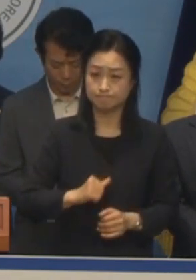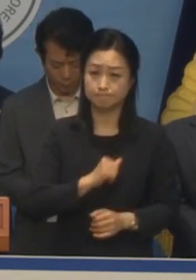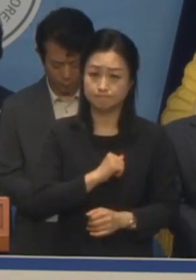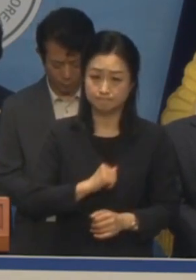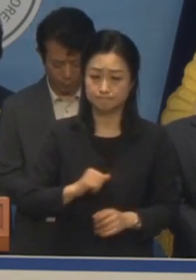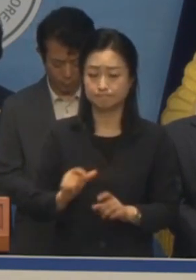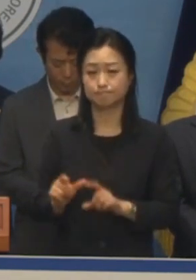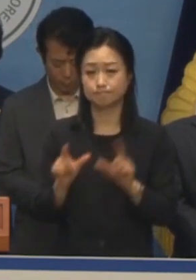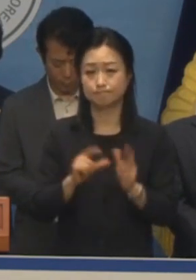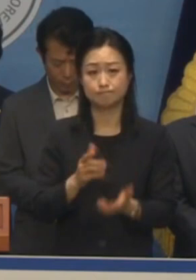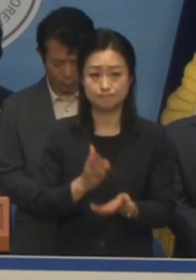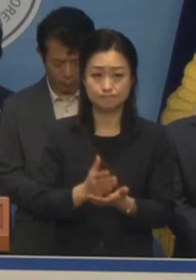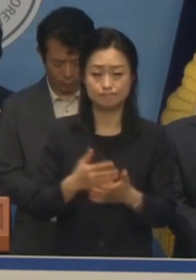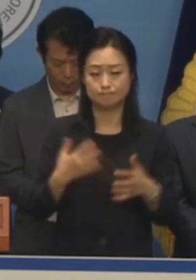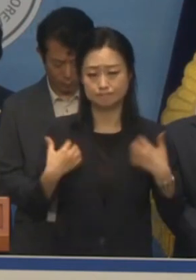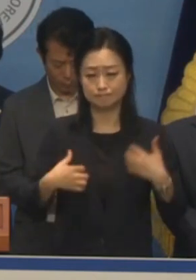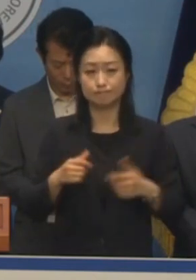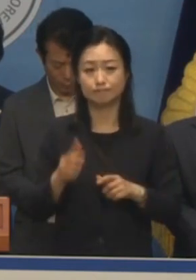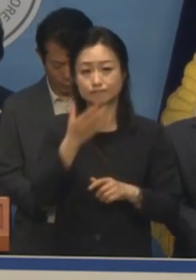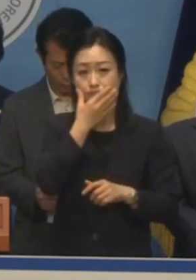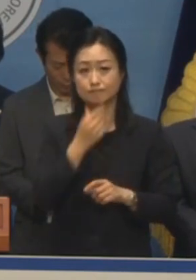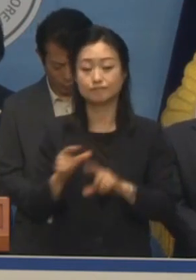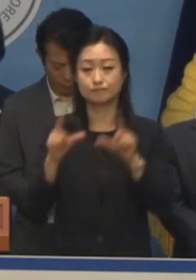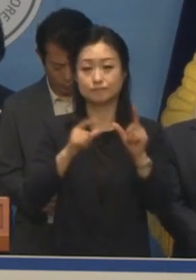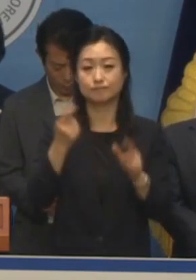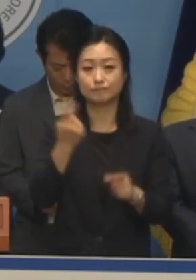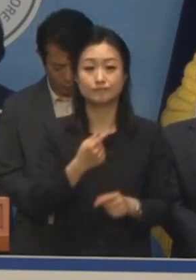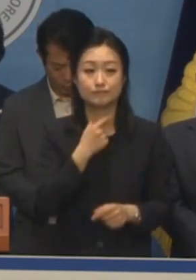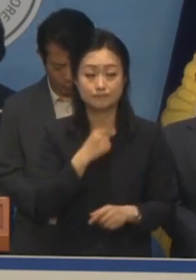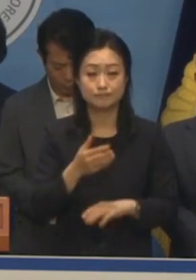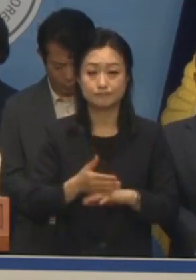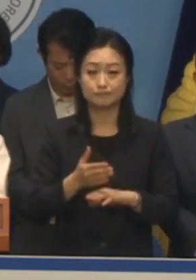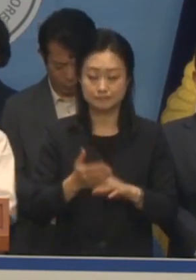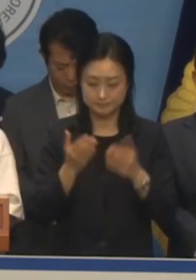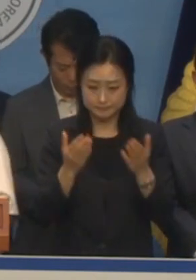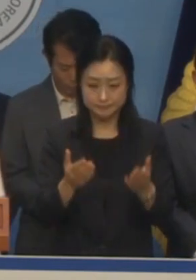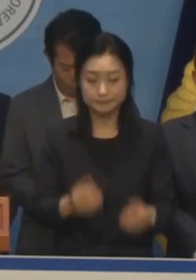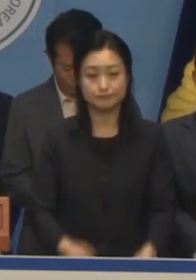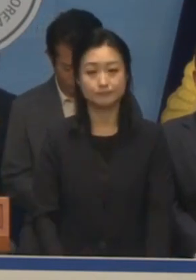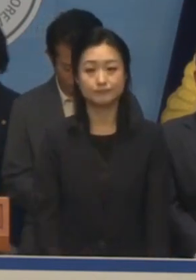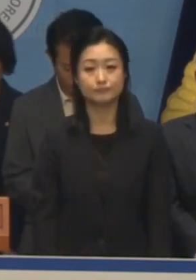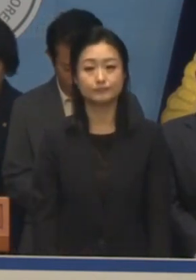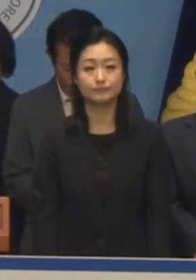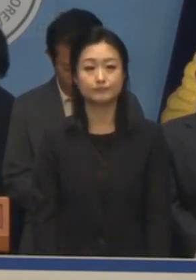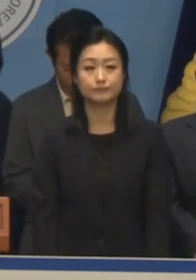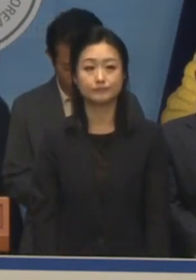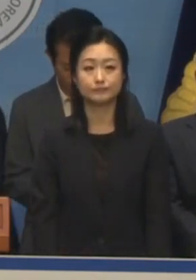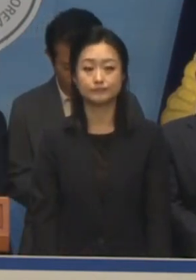않고 즐기며 살 수 있게 꼭 만들어 주시길 바랍니다. 감사합니다.